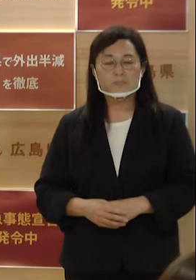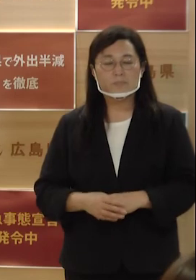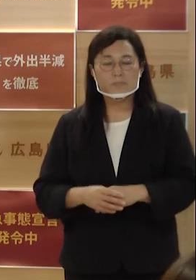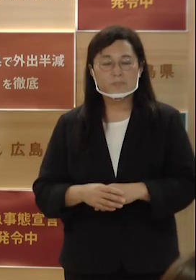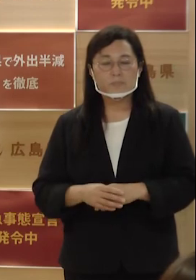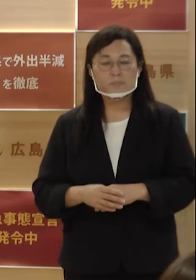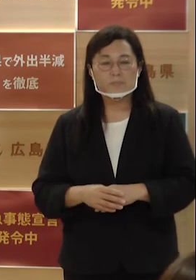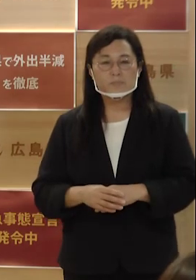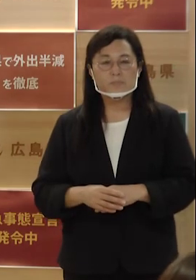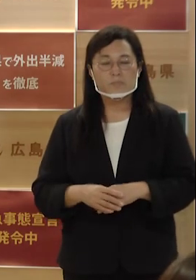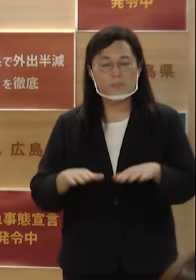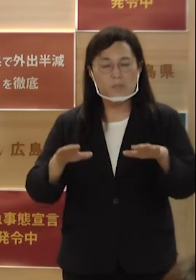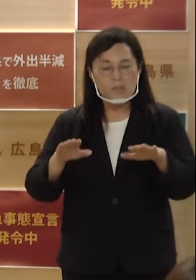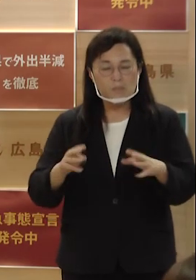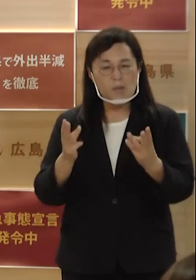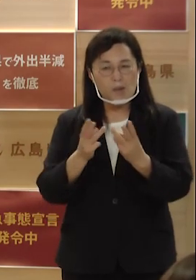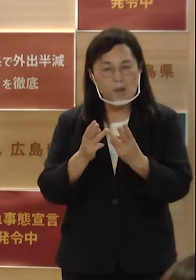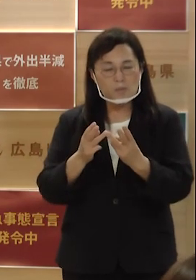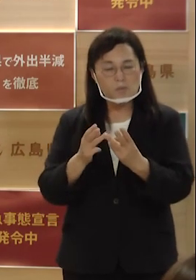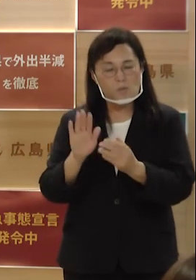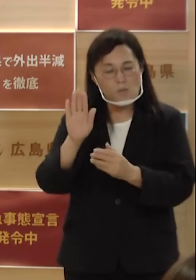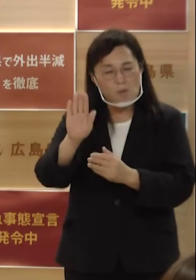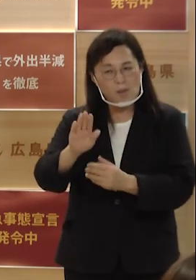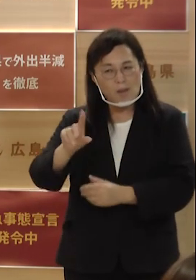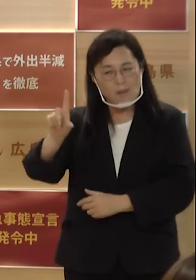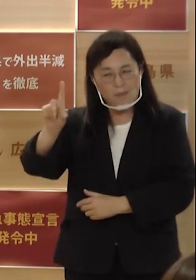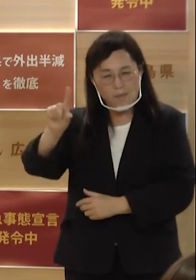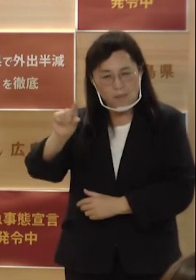これきて下がっていくというふうに